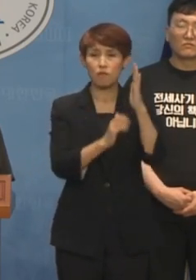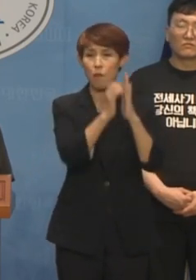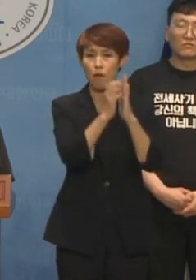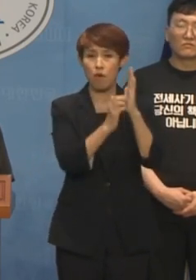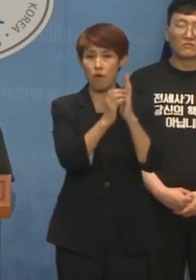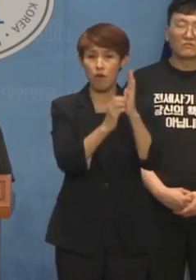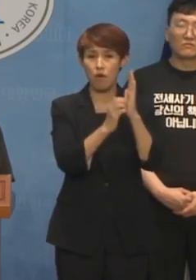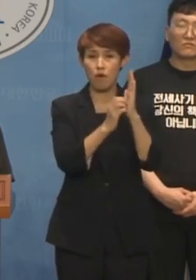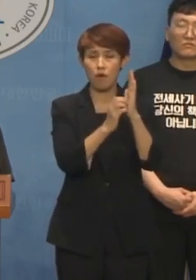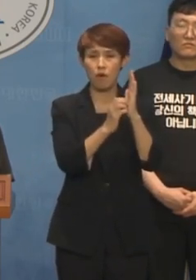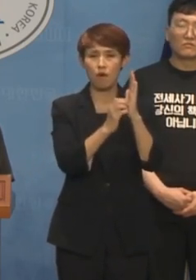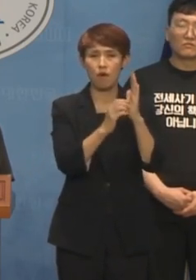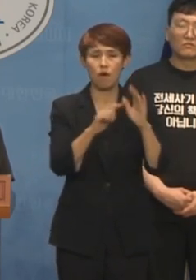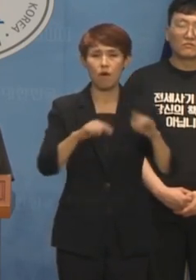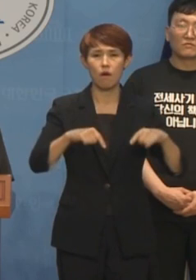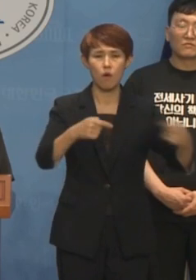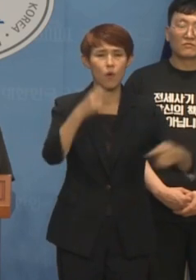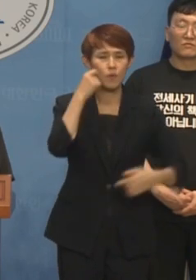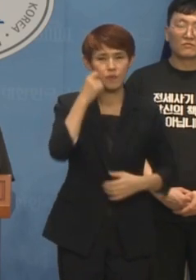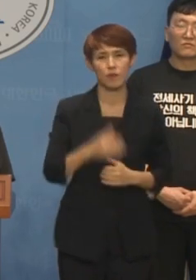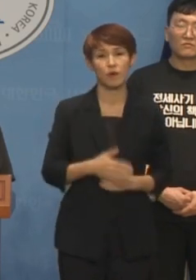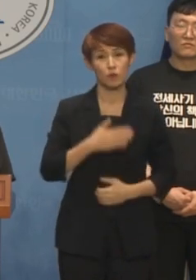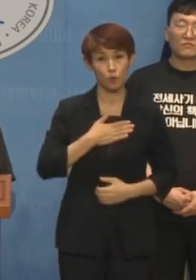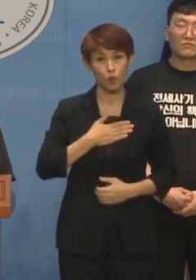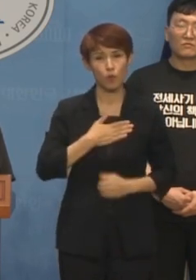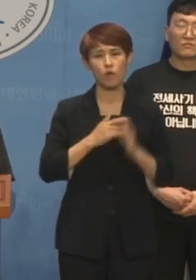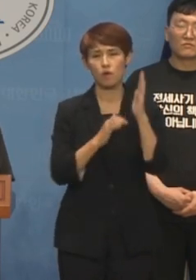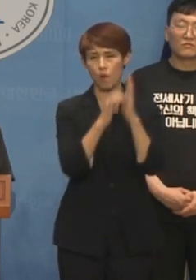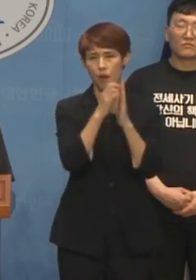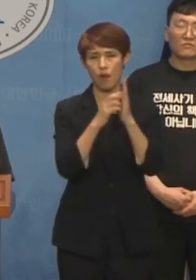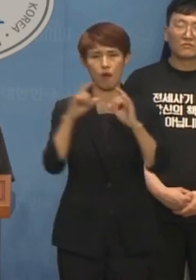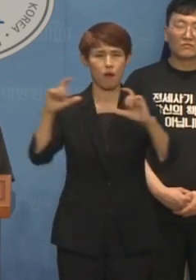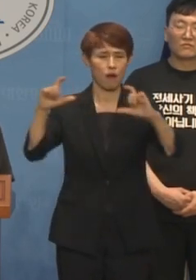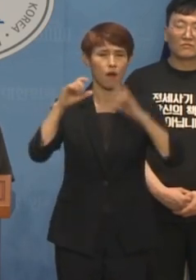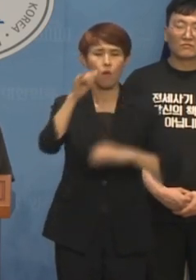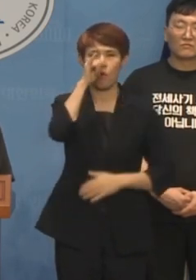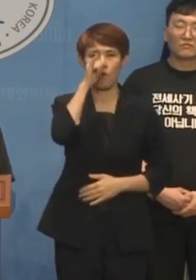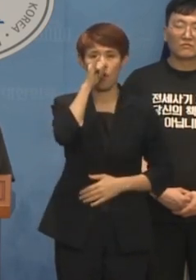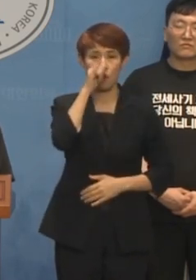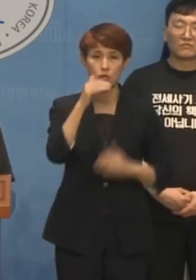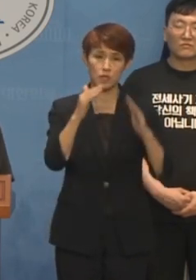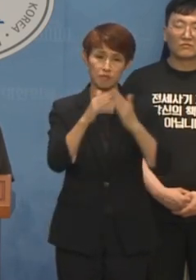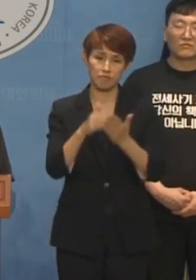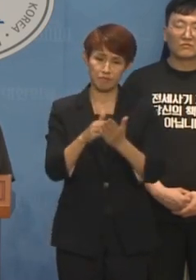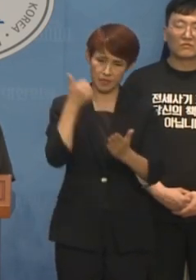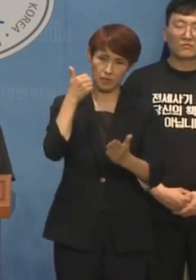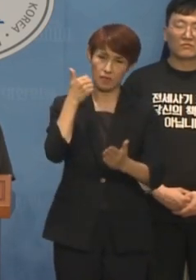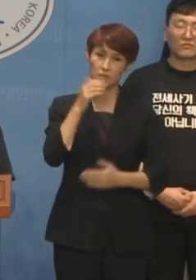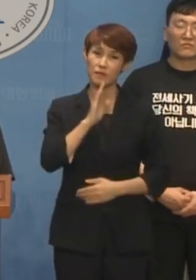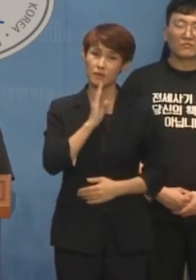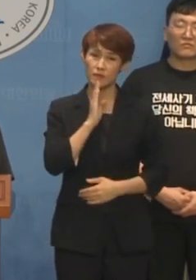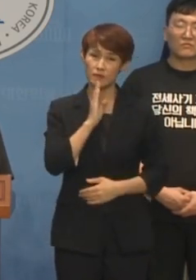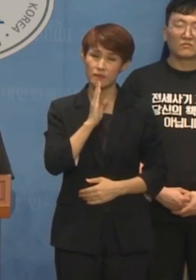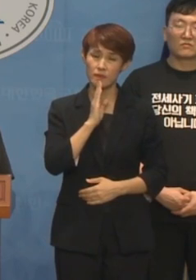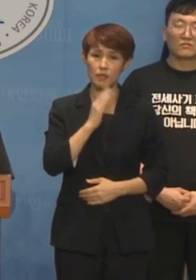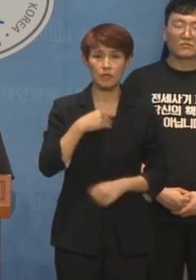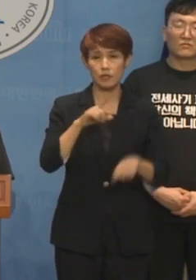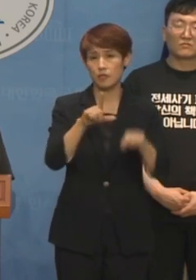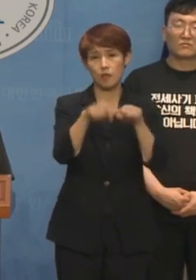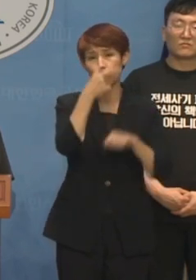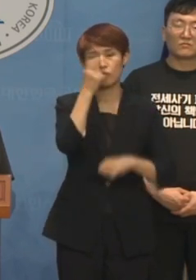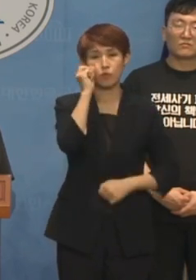법원에서. 저도 곧 경매가 예정되어 있습니다. 이제 곧 쫓겨나겠죠? 시간이 없습니다.